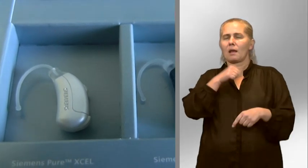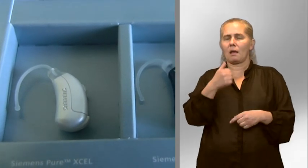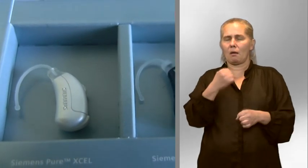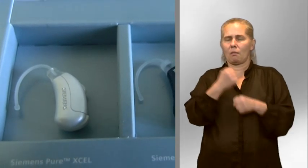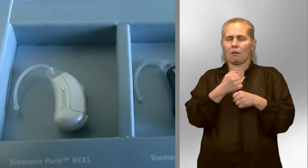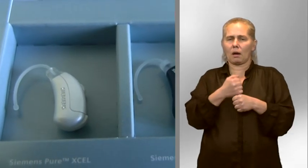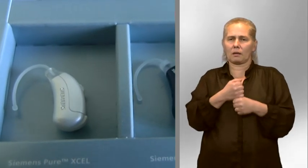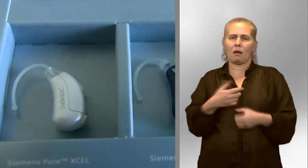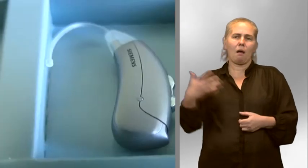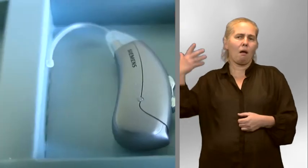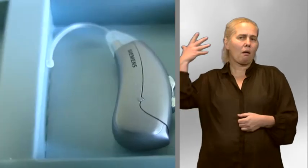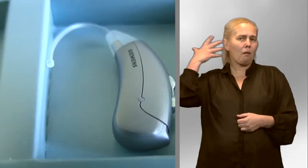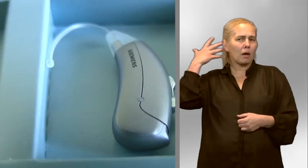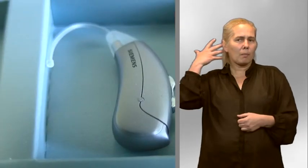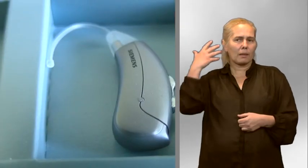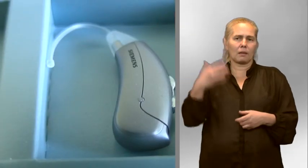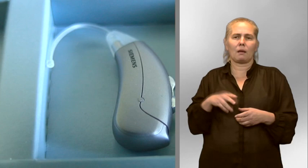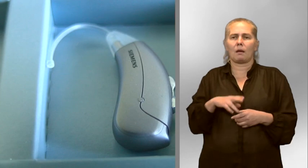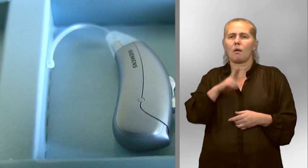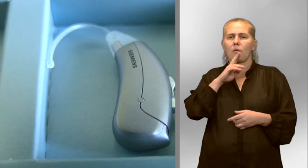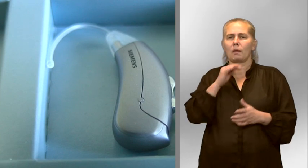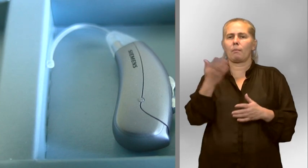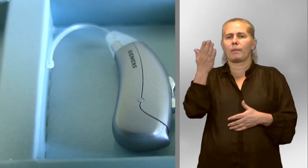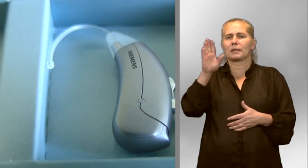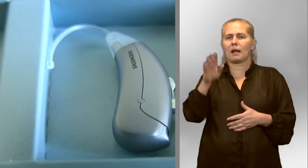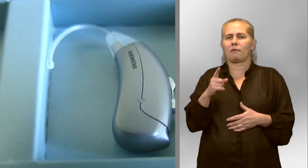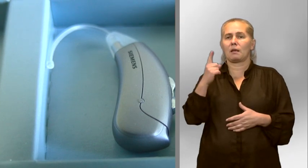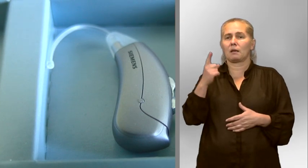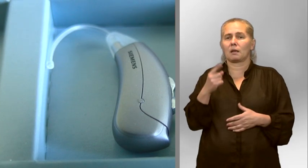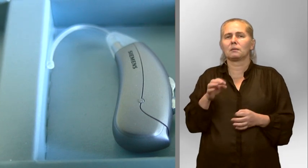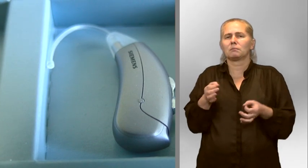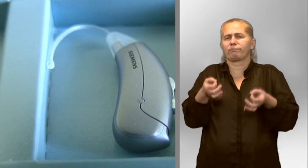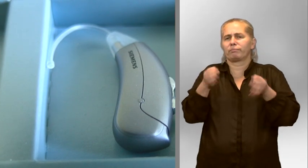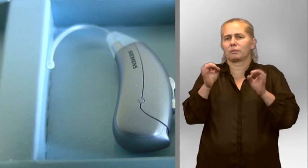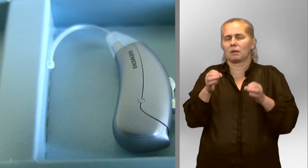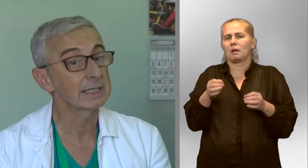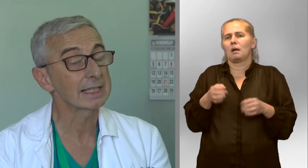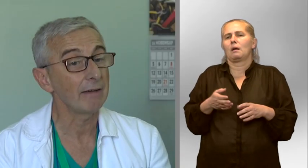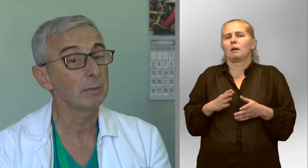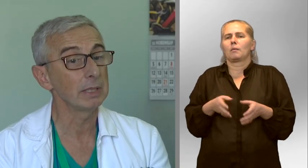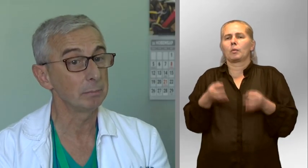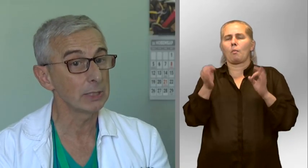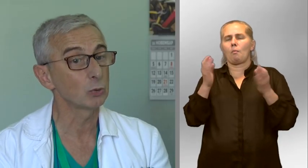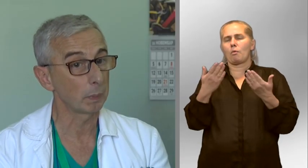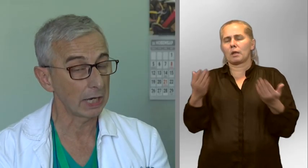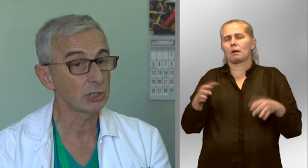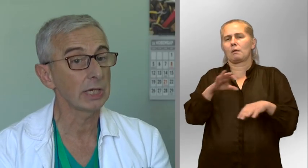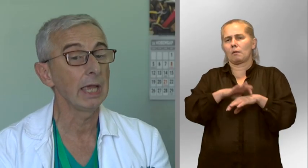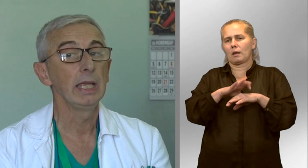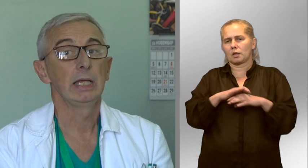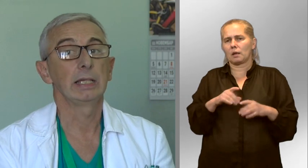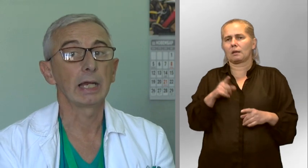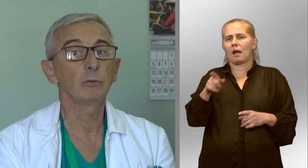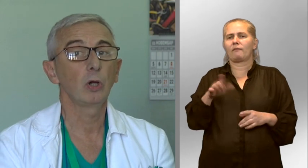ne da zadovoljavajuće rezultate, sledeći postupak je ugradnja kohlearnog implanta. To je jedan savremeni pristup